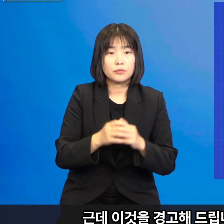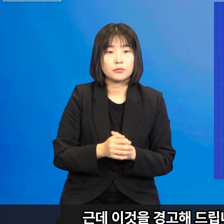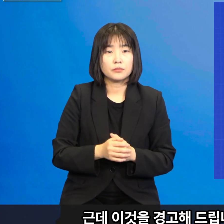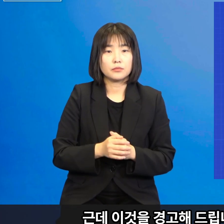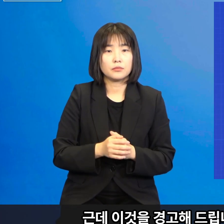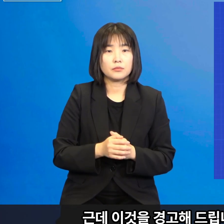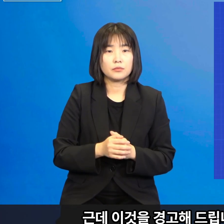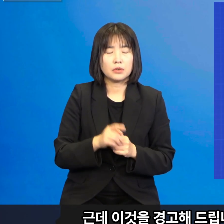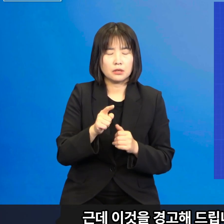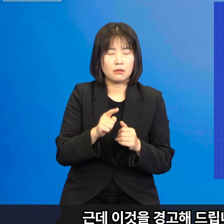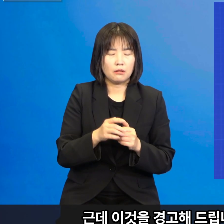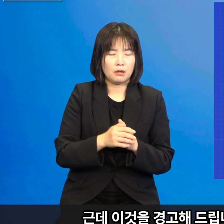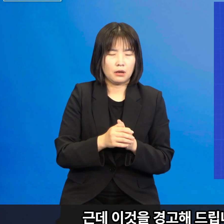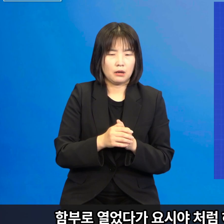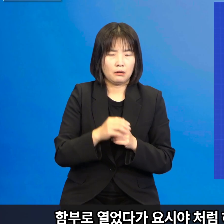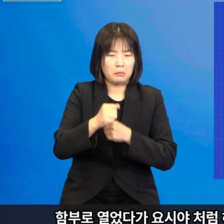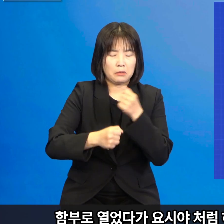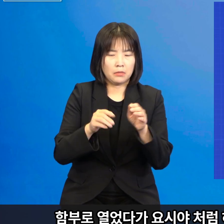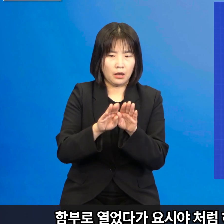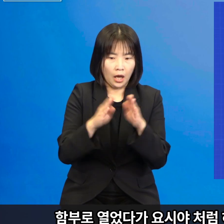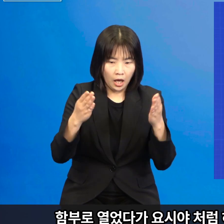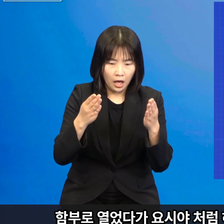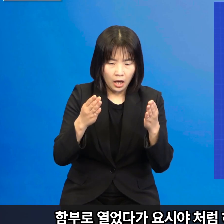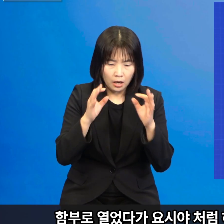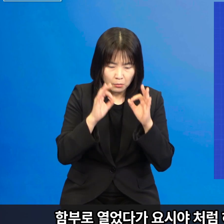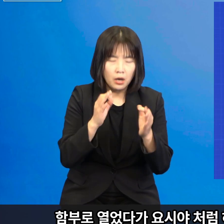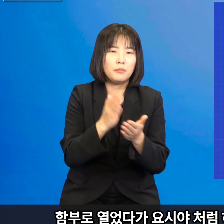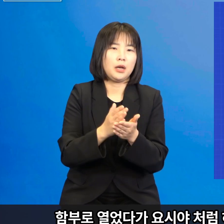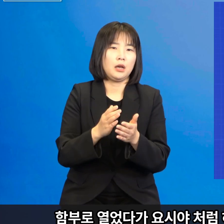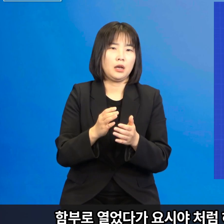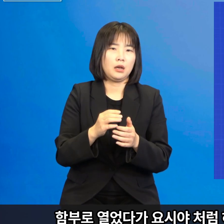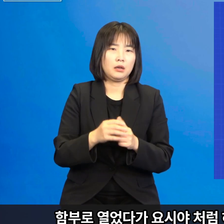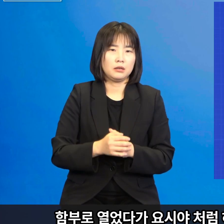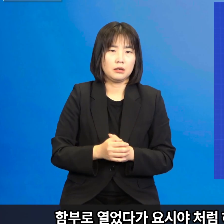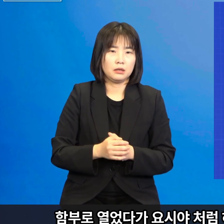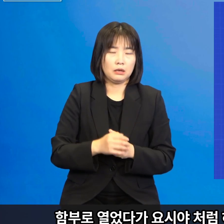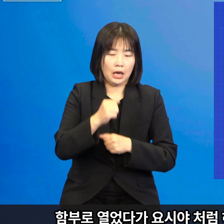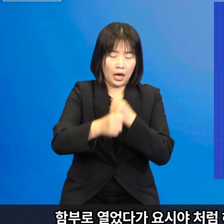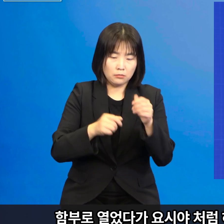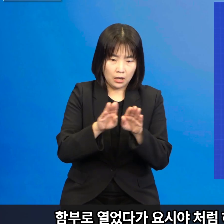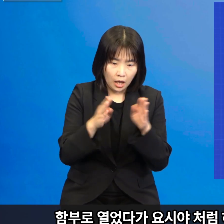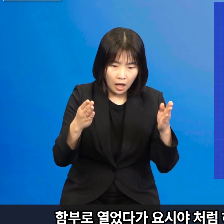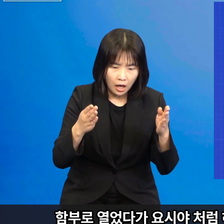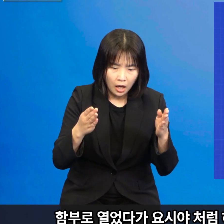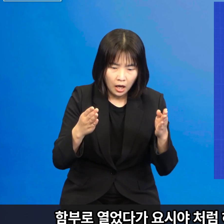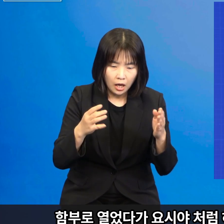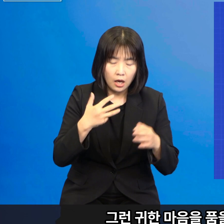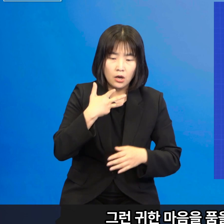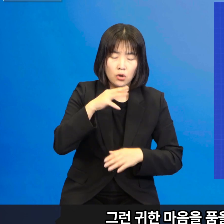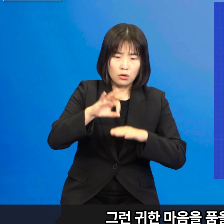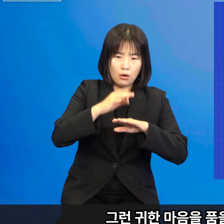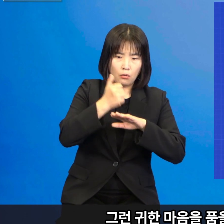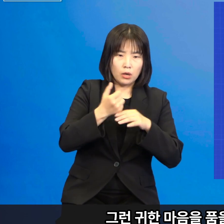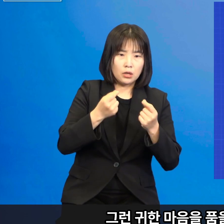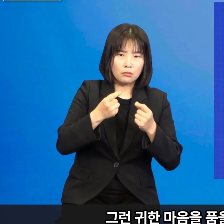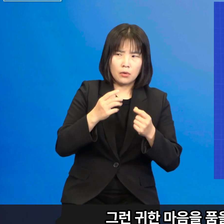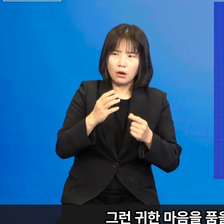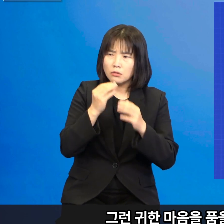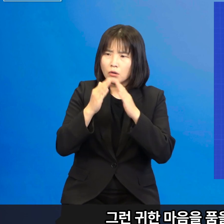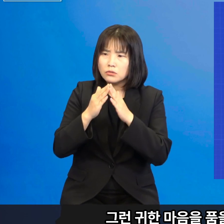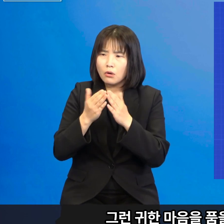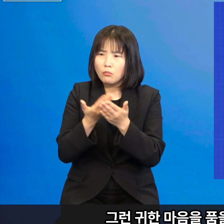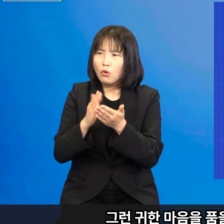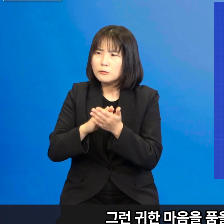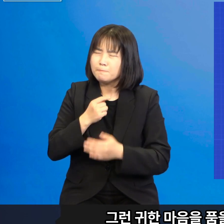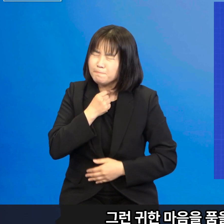함부로 열지 마십시오. 함부로 열었다가 요시야처럼 하나님 성전을 보수하고자 하는 그런 귀한 마음을 품을